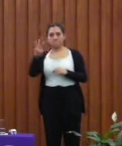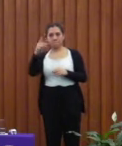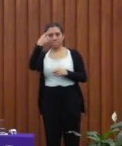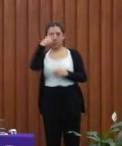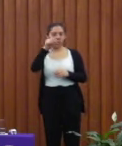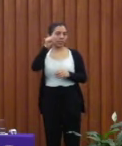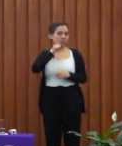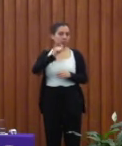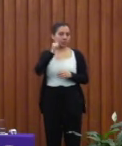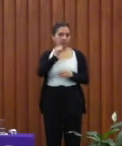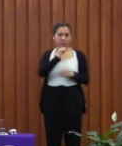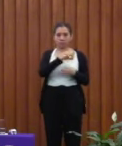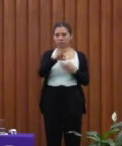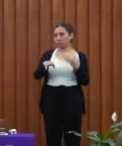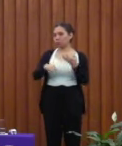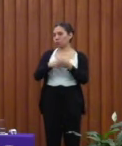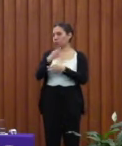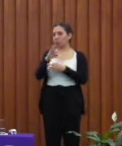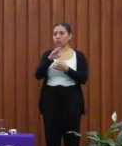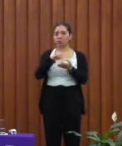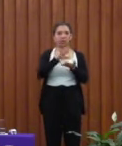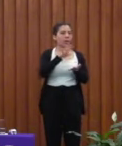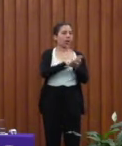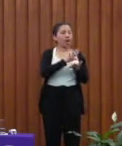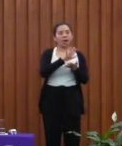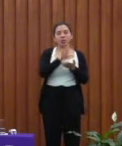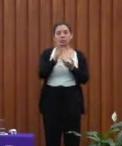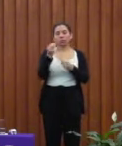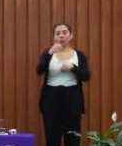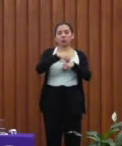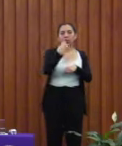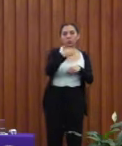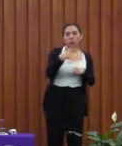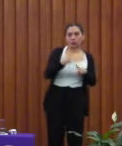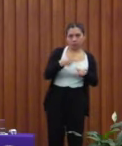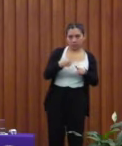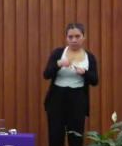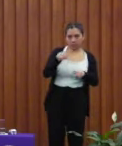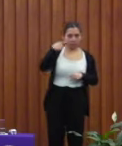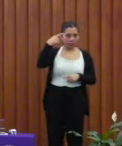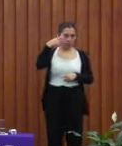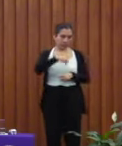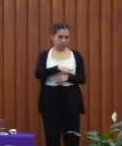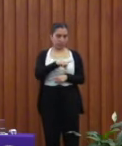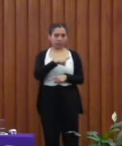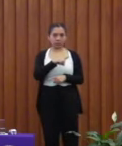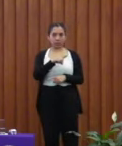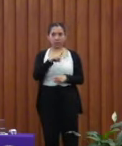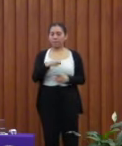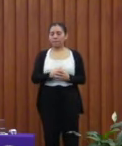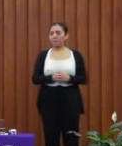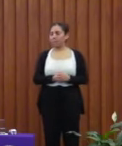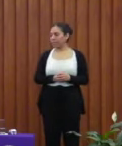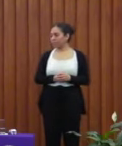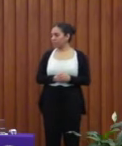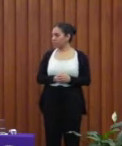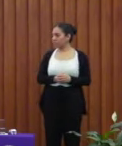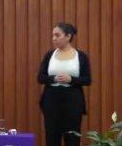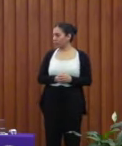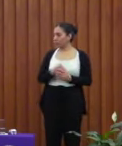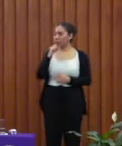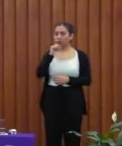siempre tener registros anónimos. Entonces el caso se puede registrar y se puede ocultar información que se decida que no es prudente publicar. Y